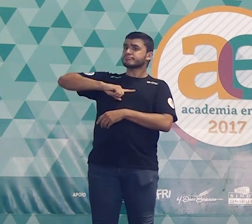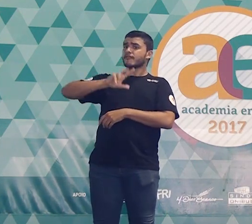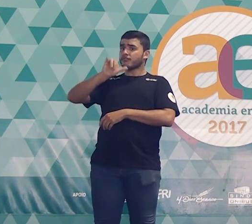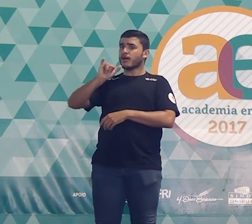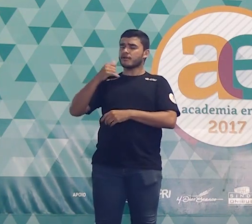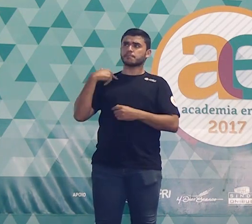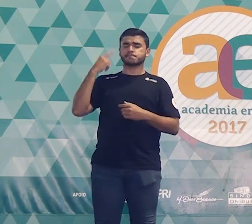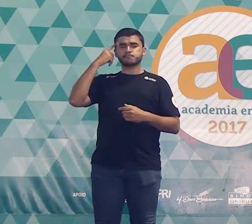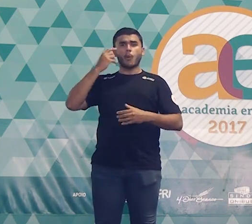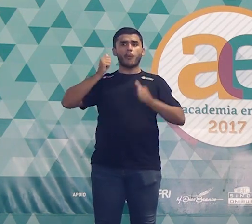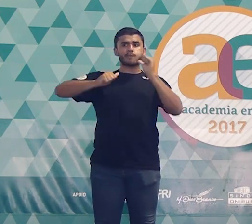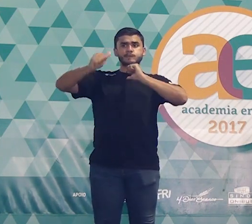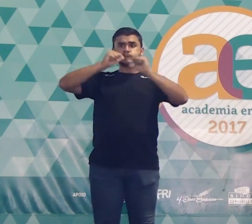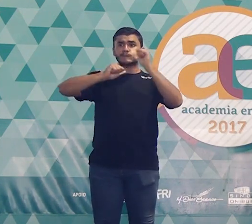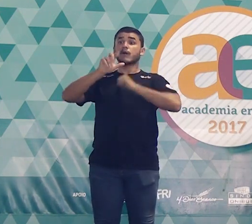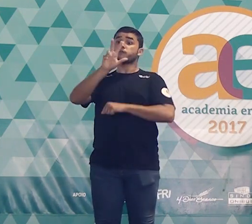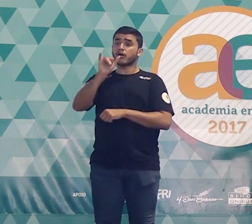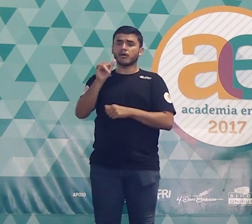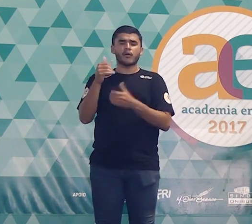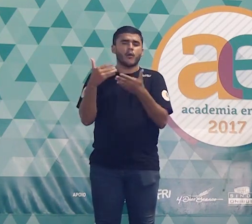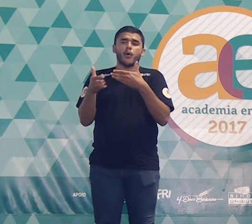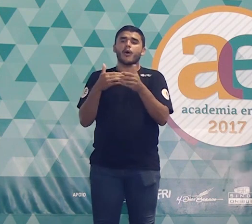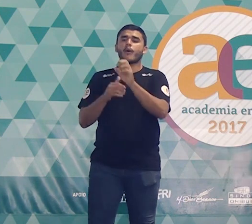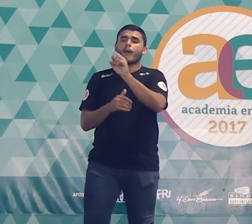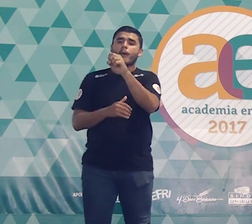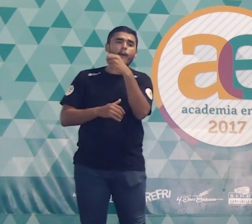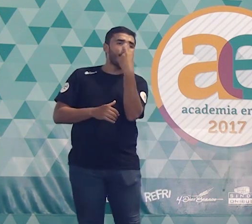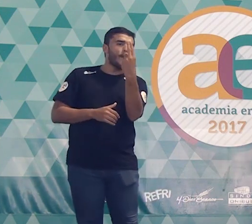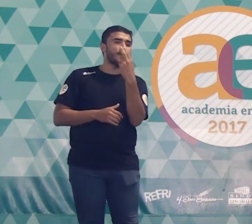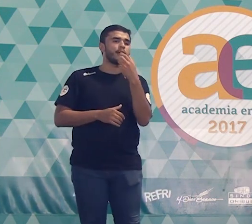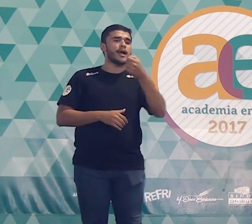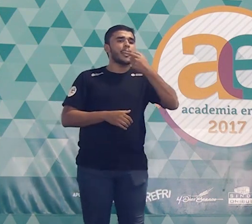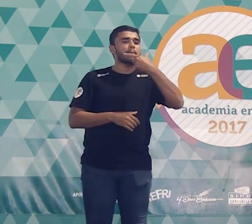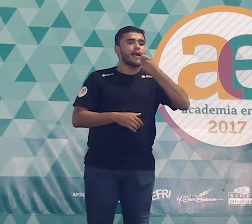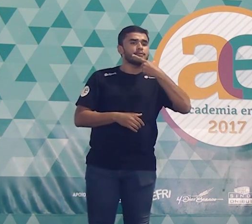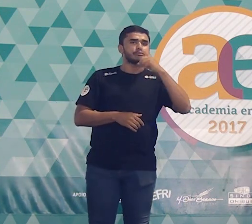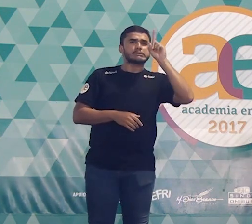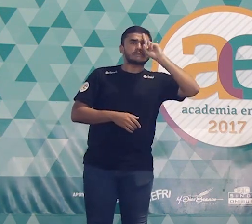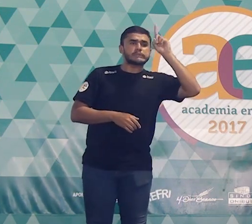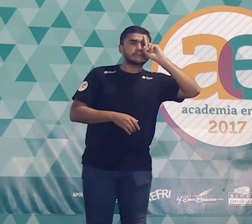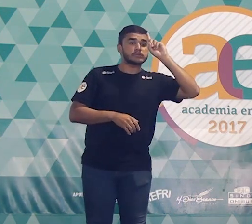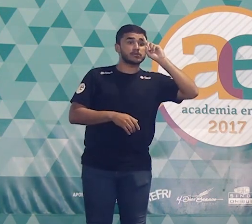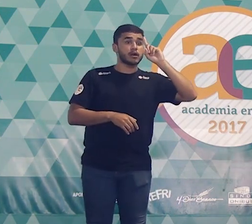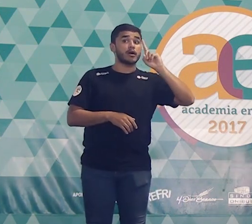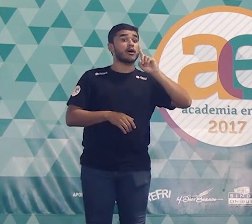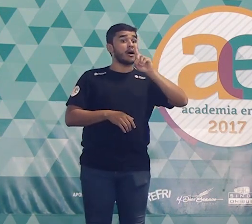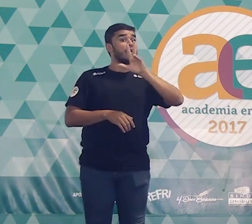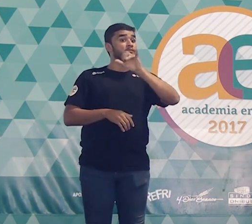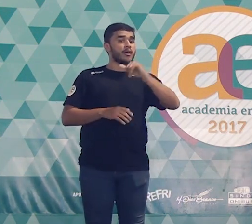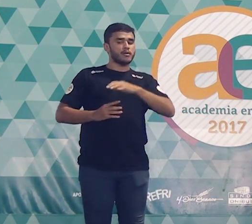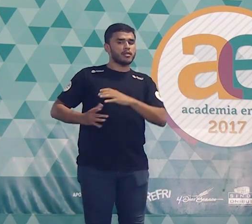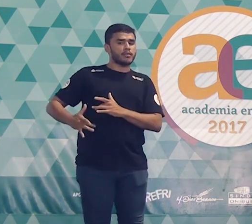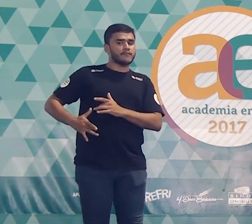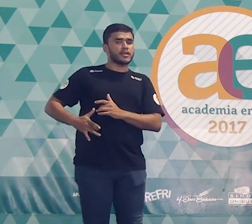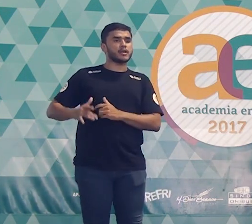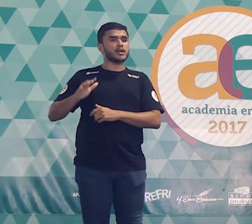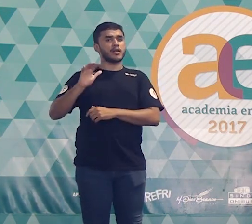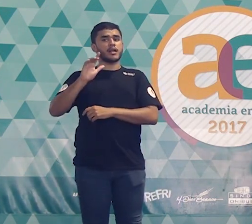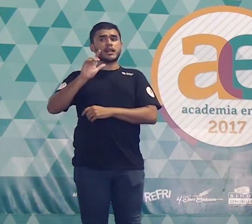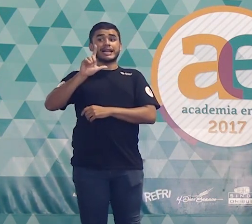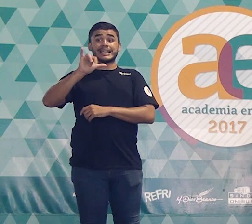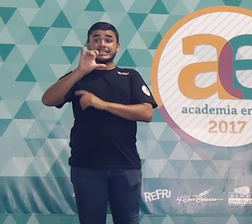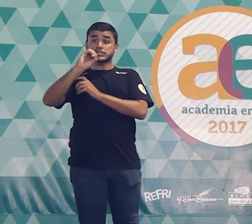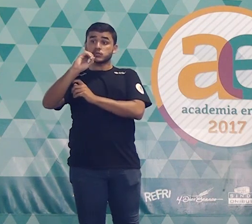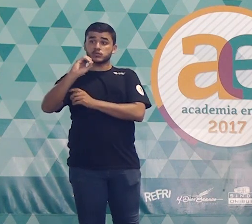você está bebendo todo dia, ou mesmo tomando medicamento todo dia, o liso aumenta no retículo plasmático, ou